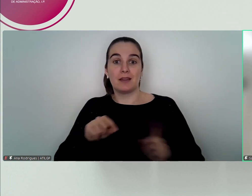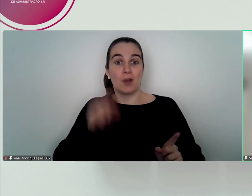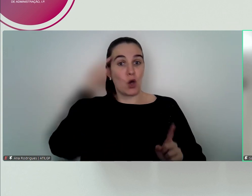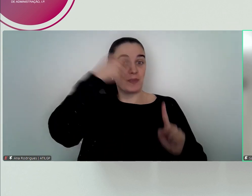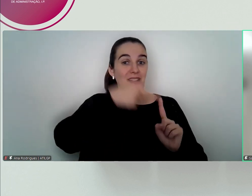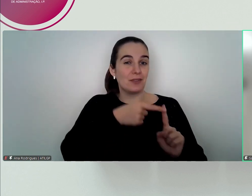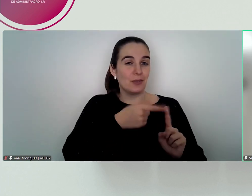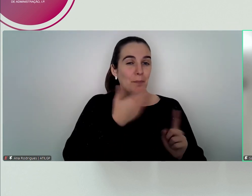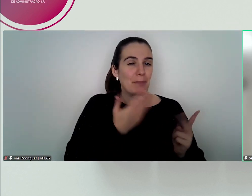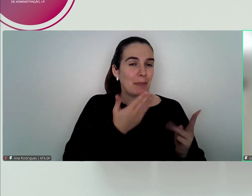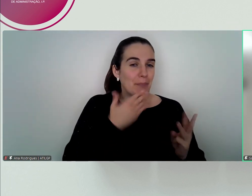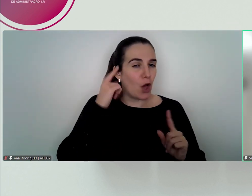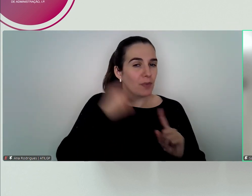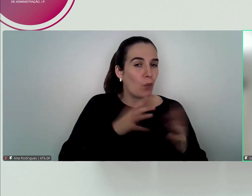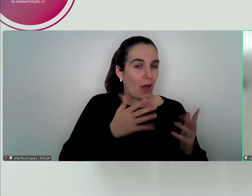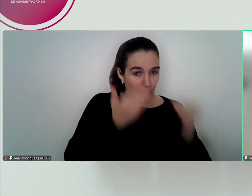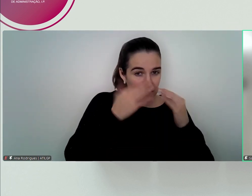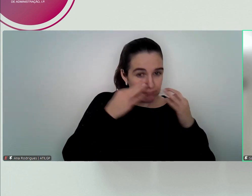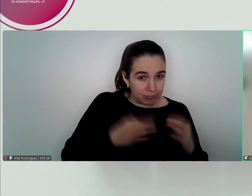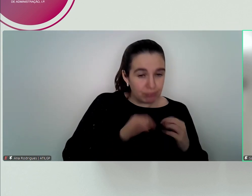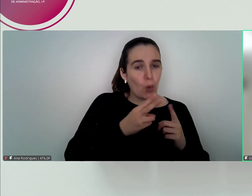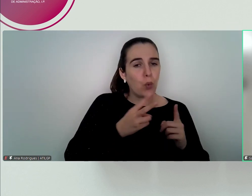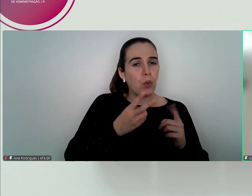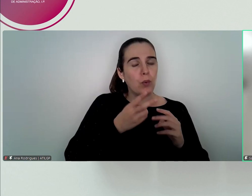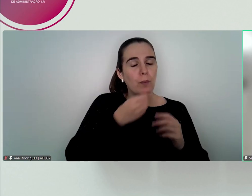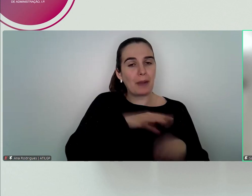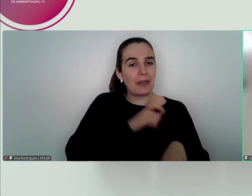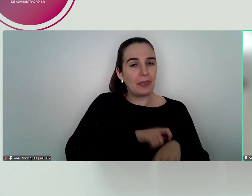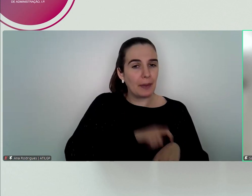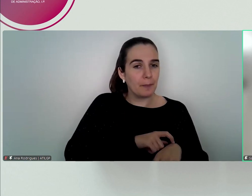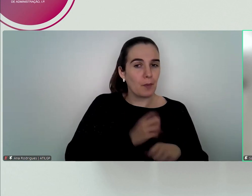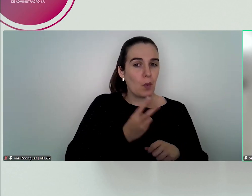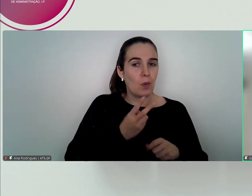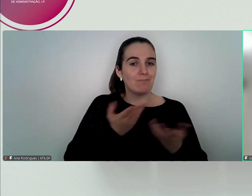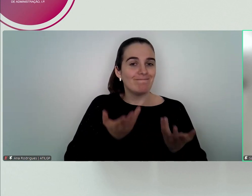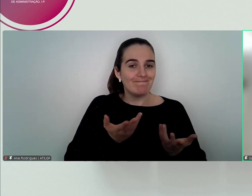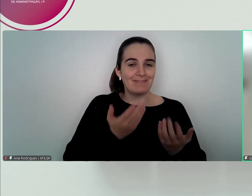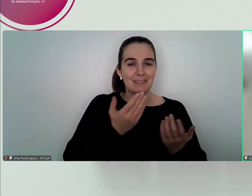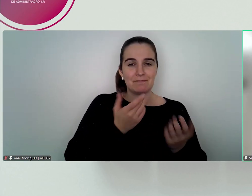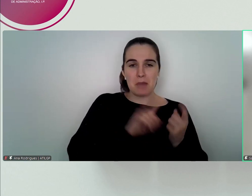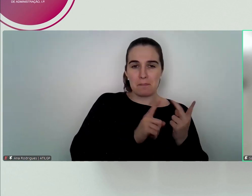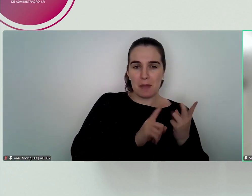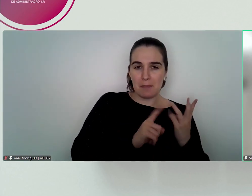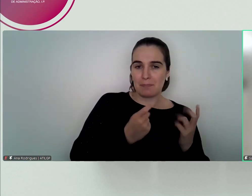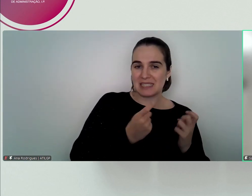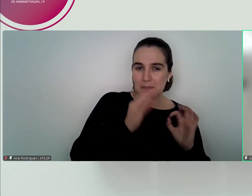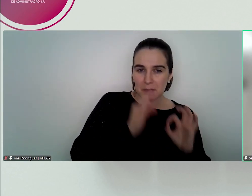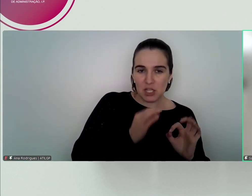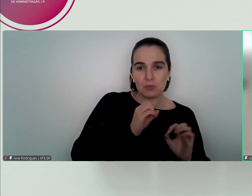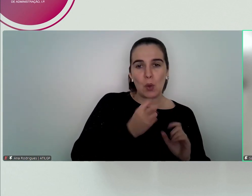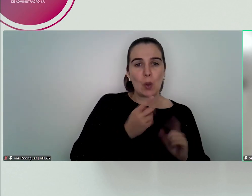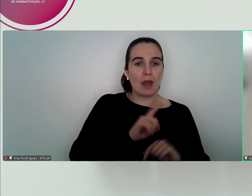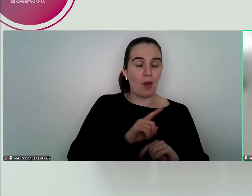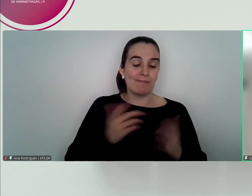desvio dos recursos das mesmas face àquilo que é o seu cumprimento de missão de fins